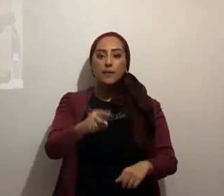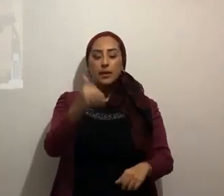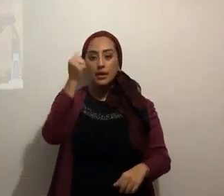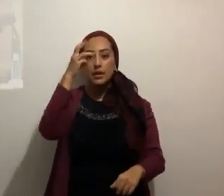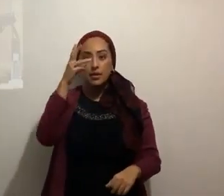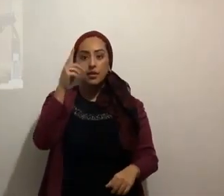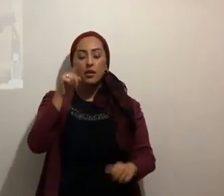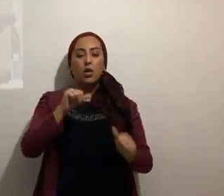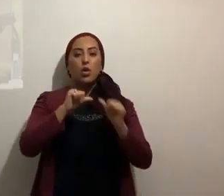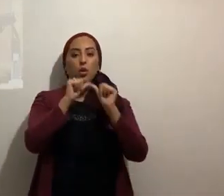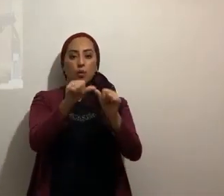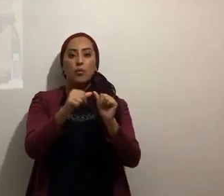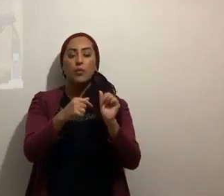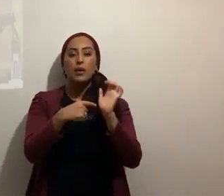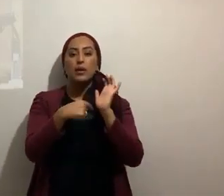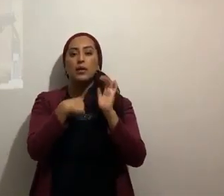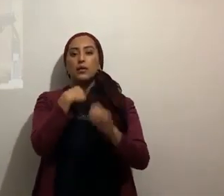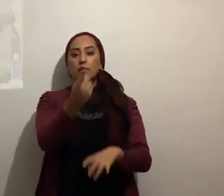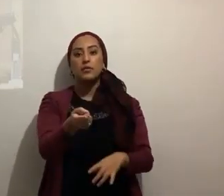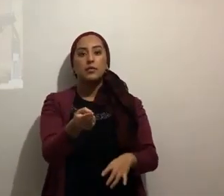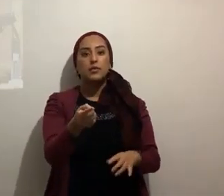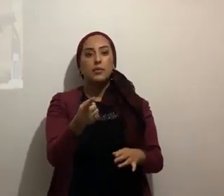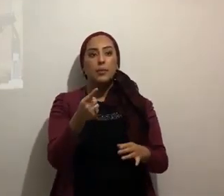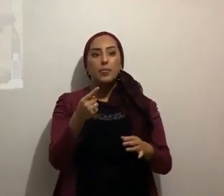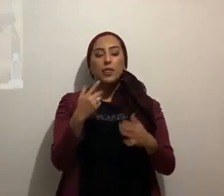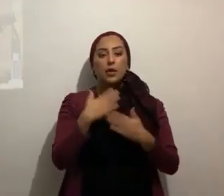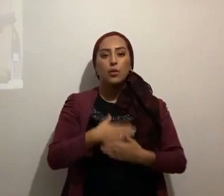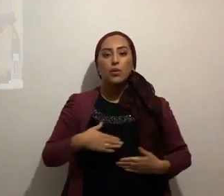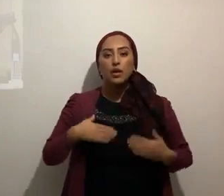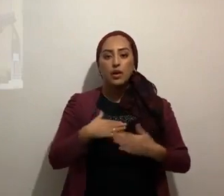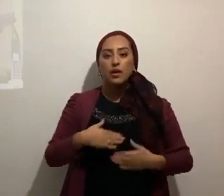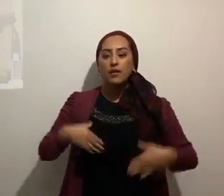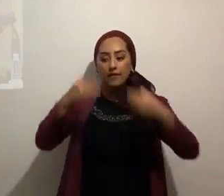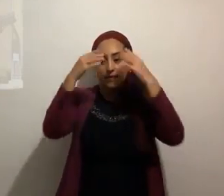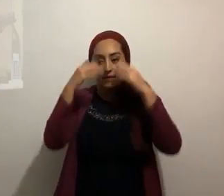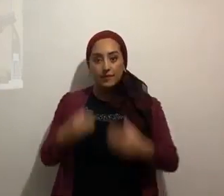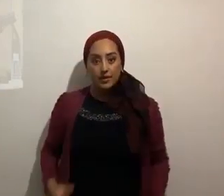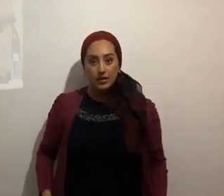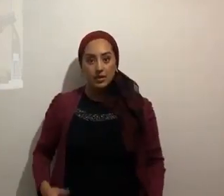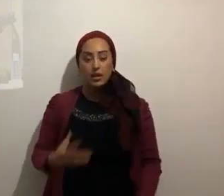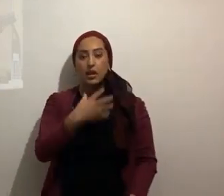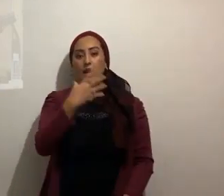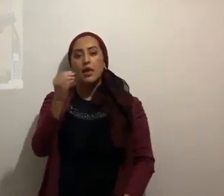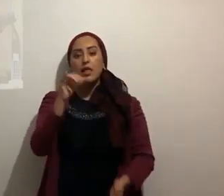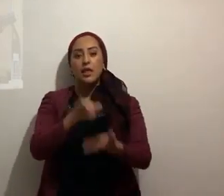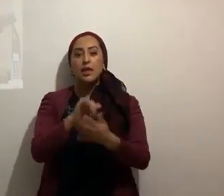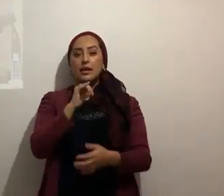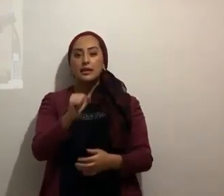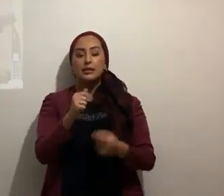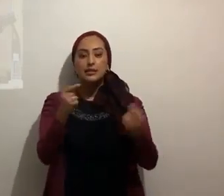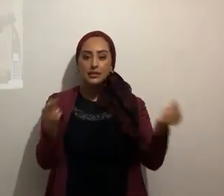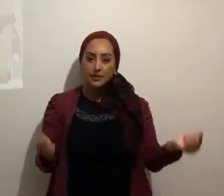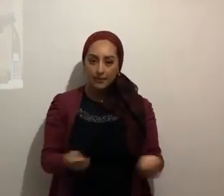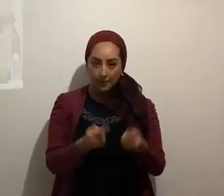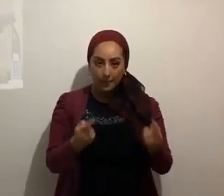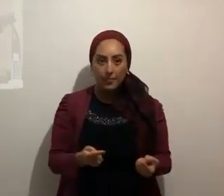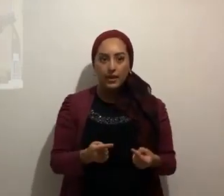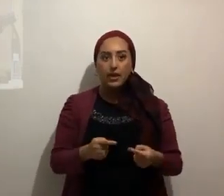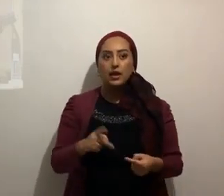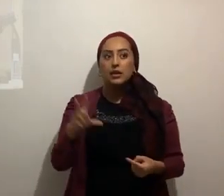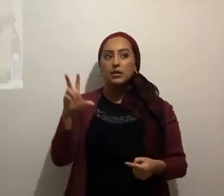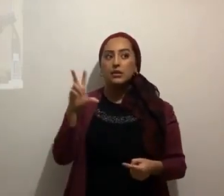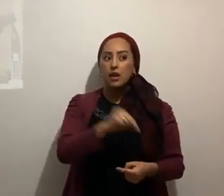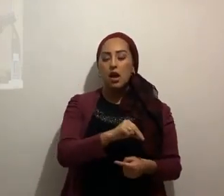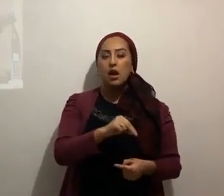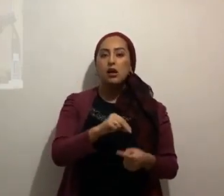Yahshua, marca los placeres de la carne. Y eso es pecado. No